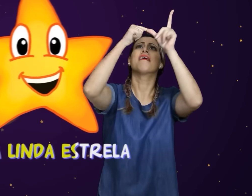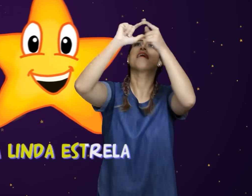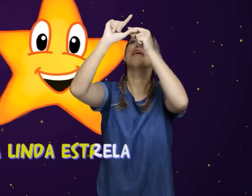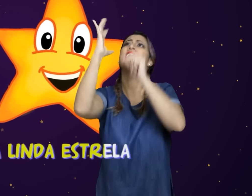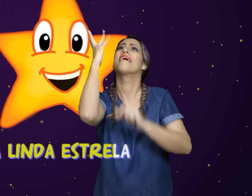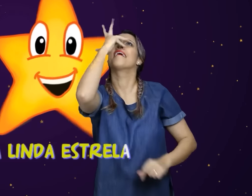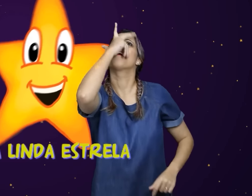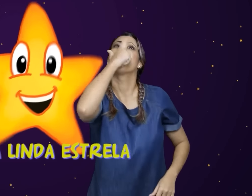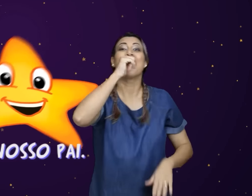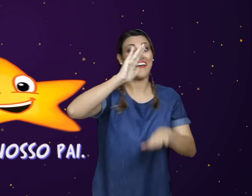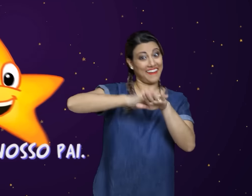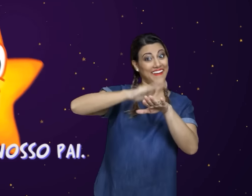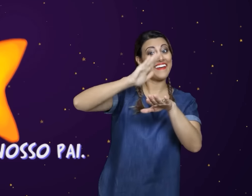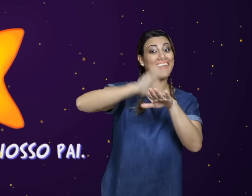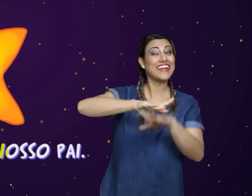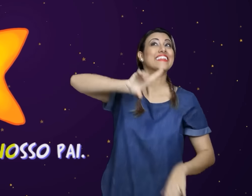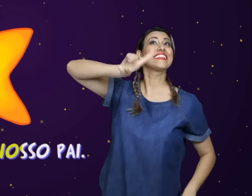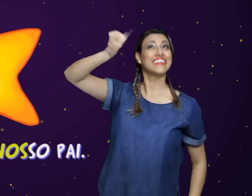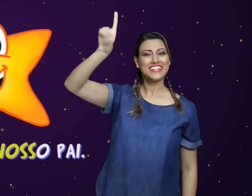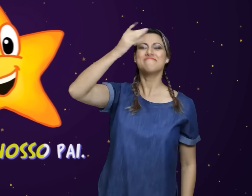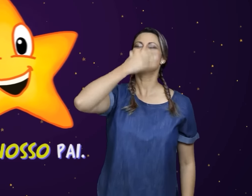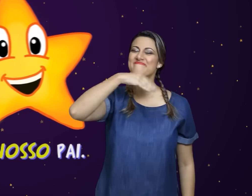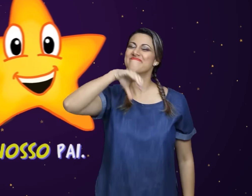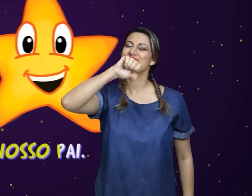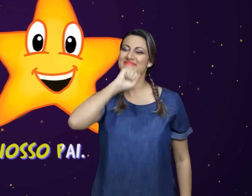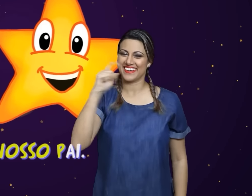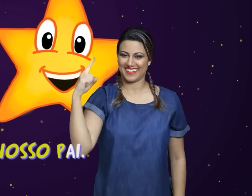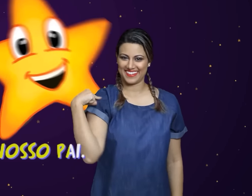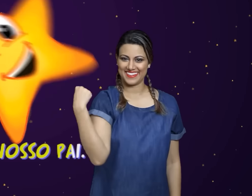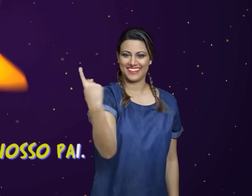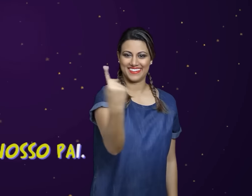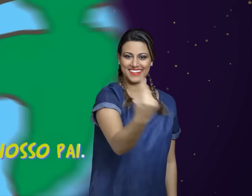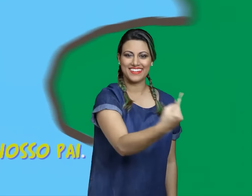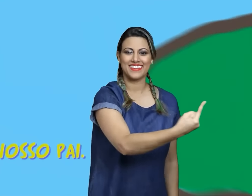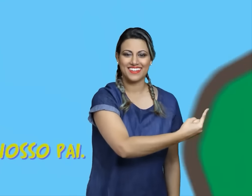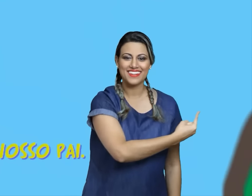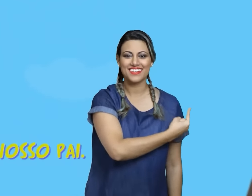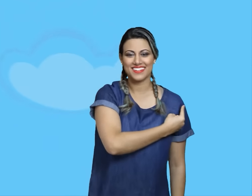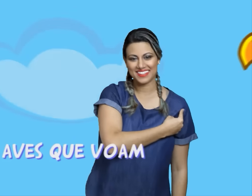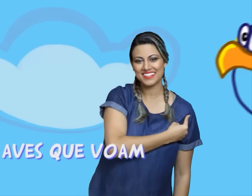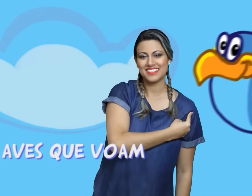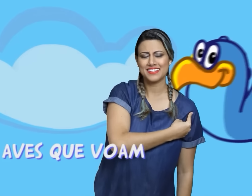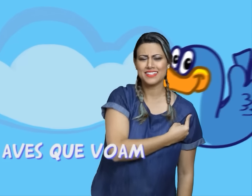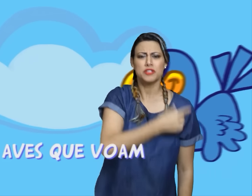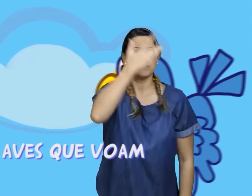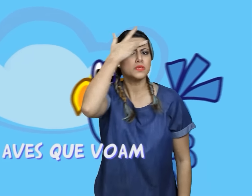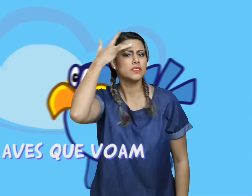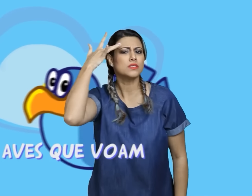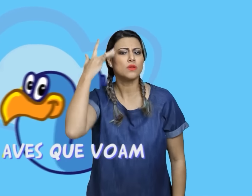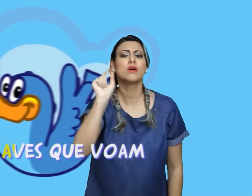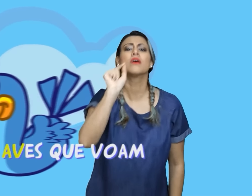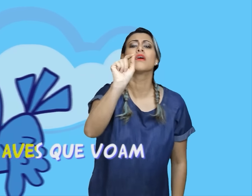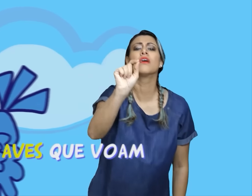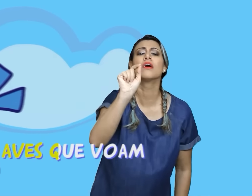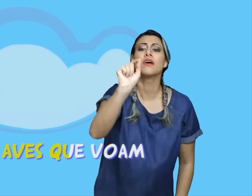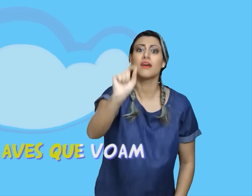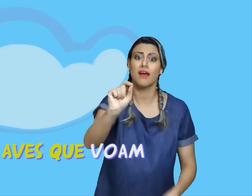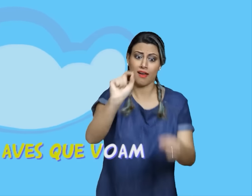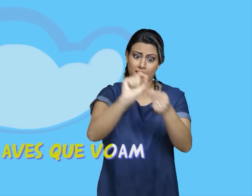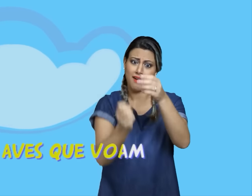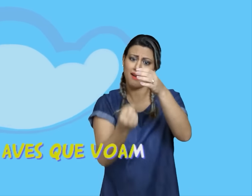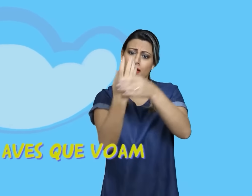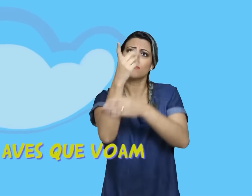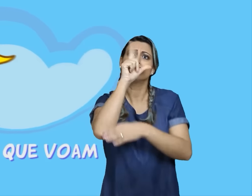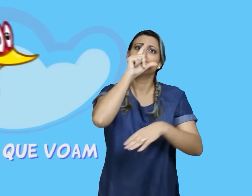linda estrela? Deus, nosso Pai. Quem fez as aves